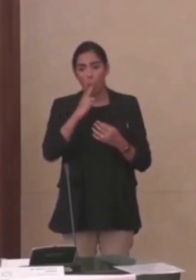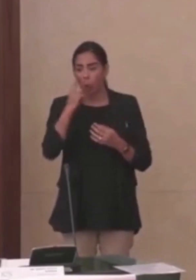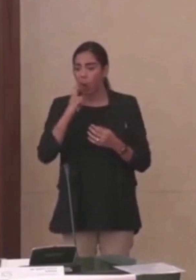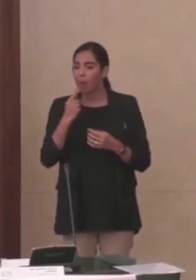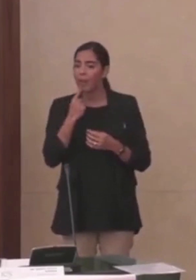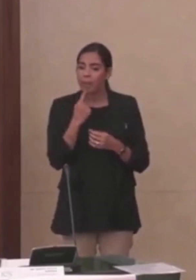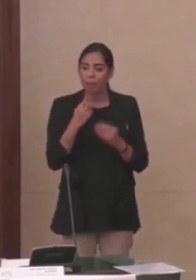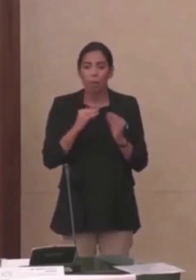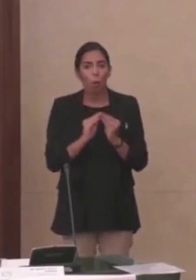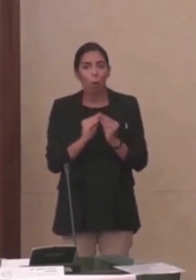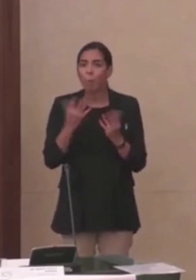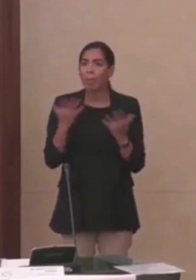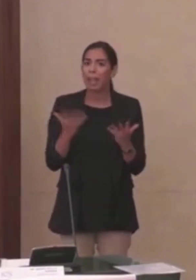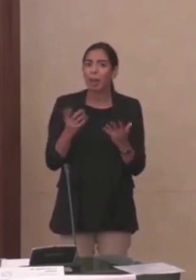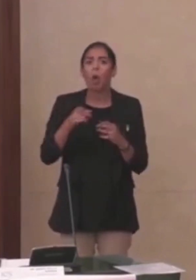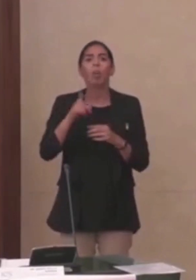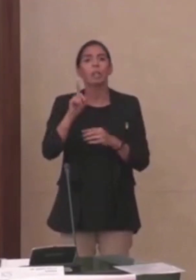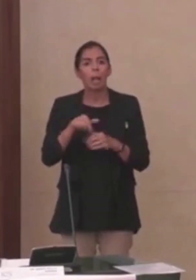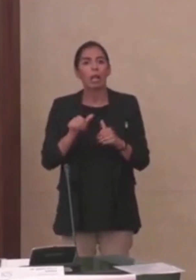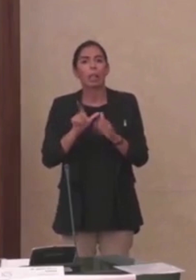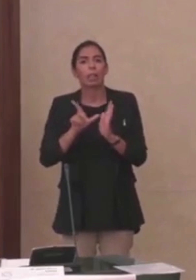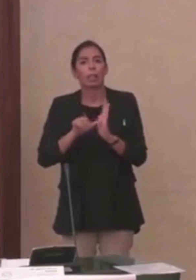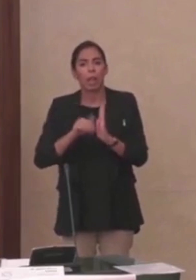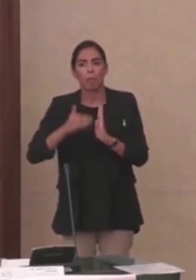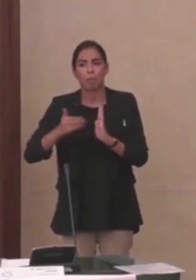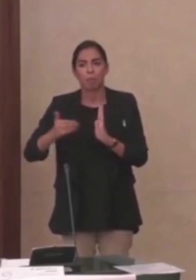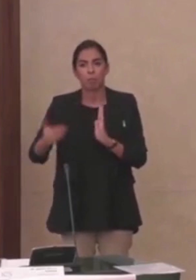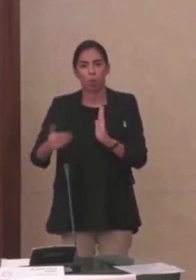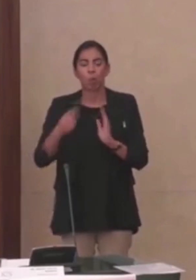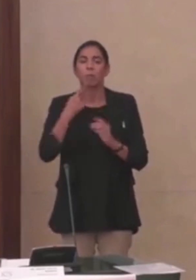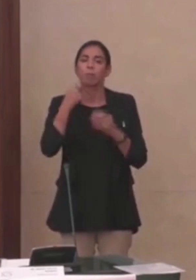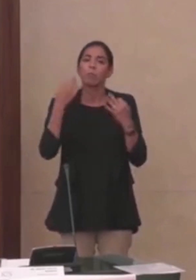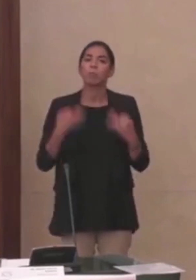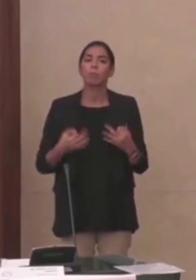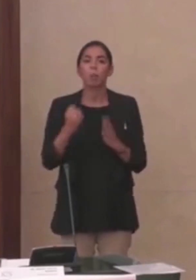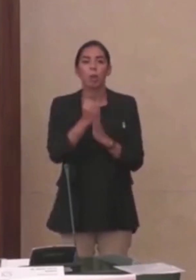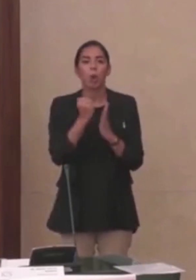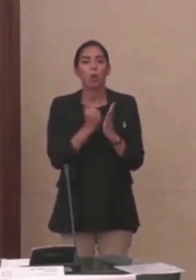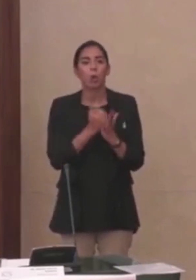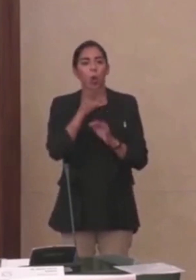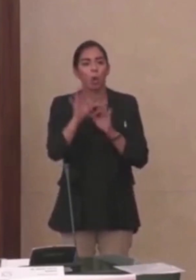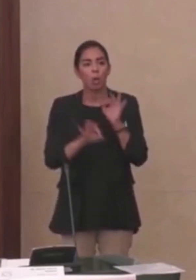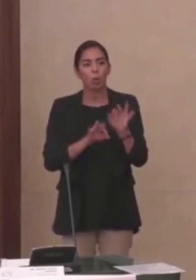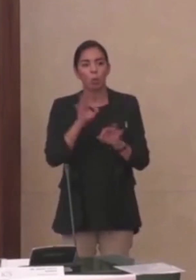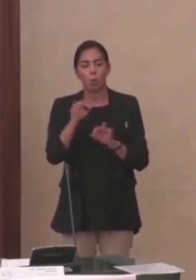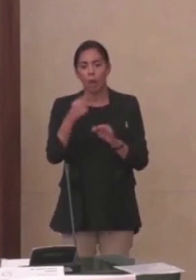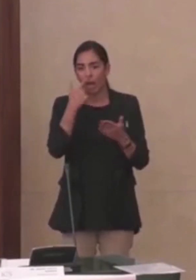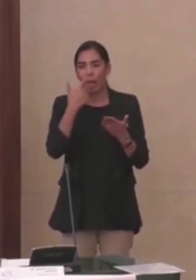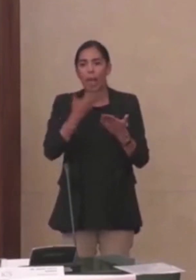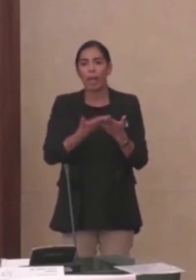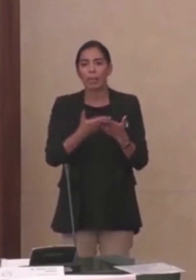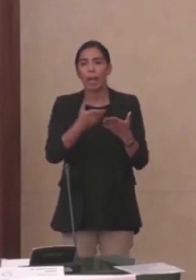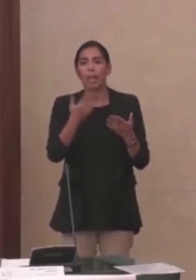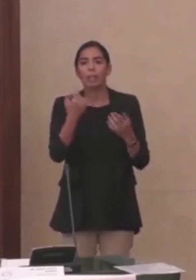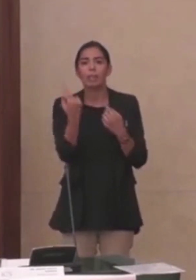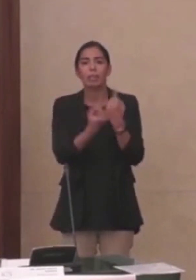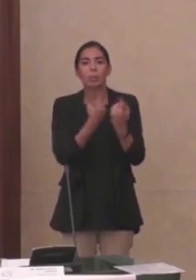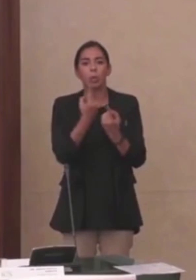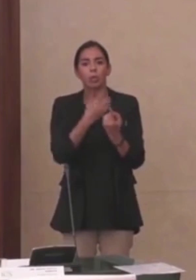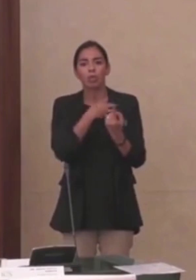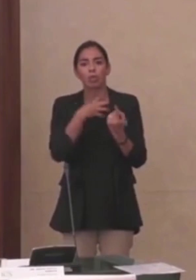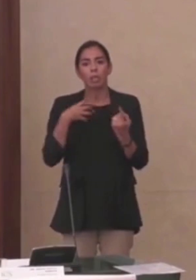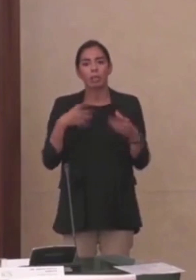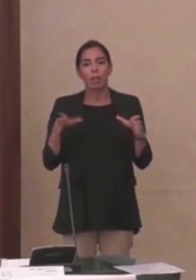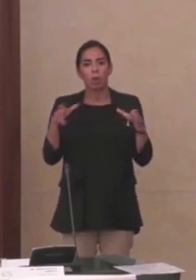a établi les personnes en charge et les temps, a établi les protocoles de soins,